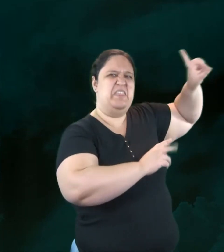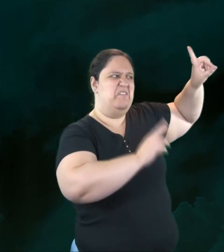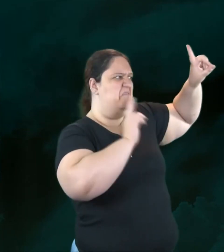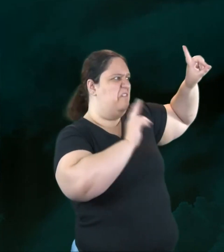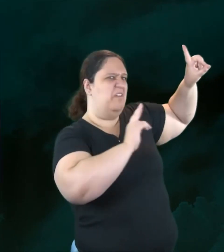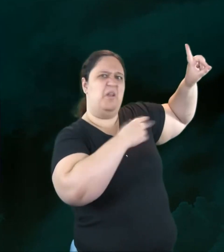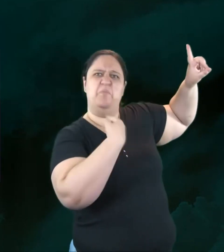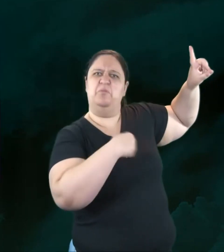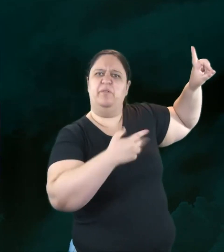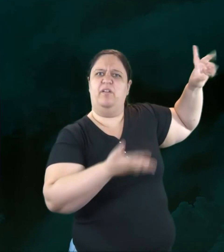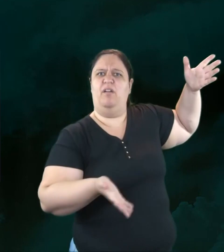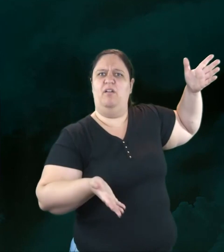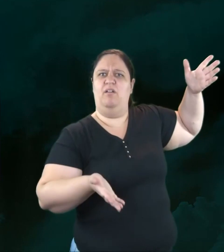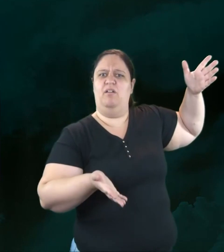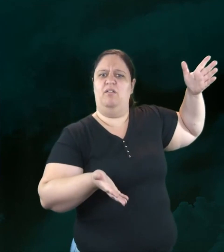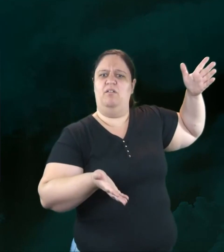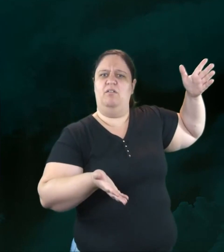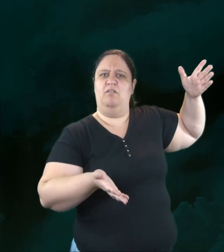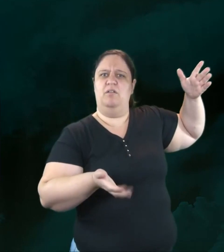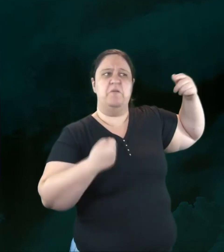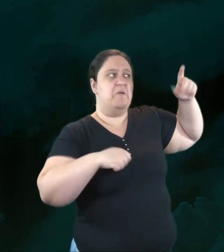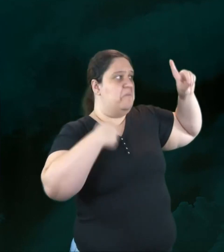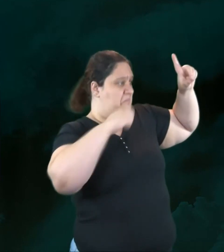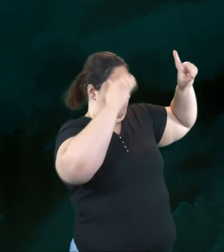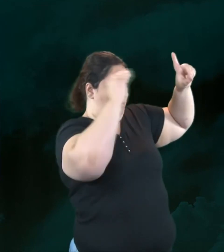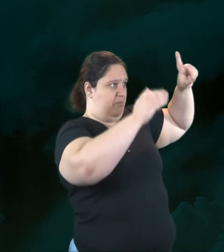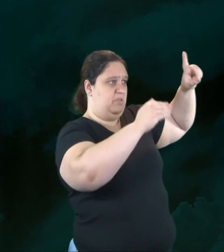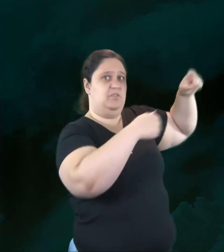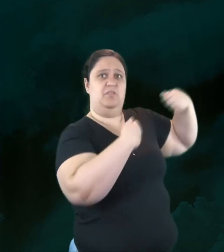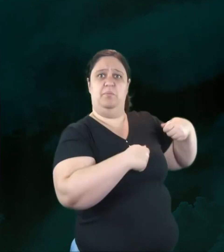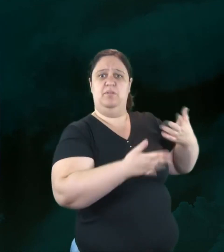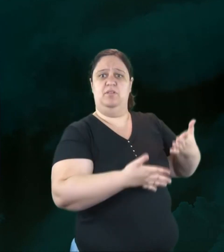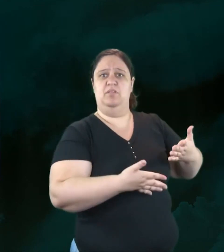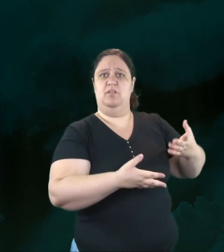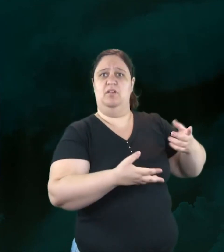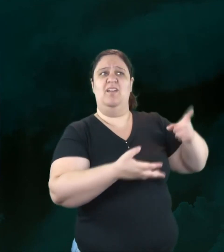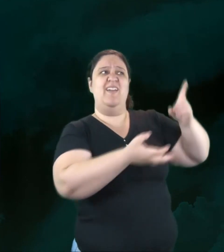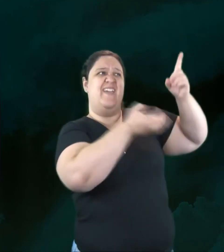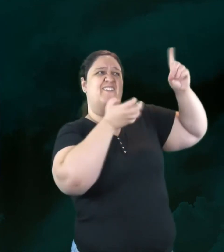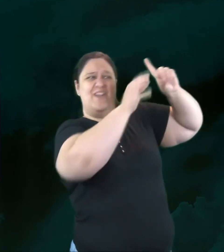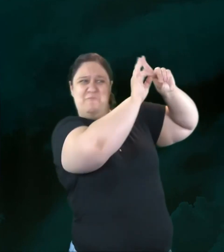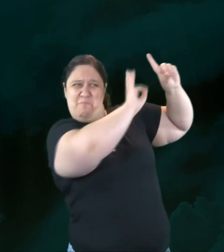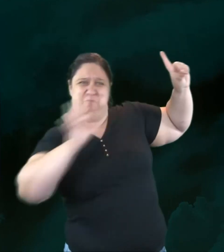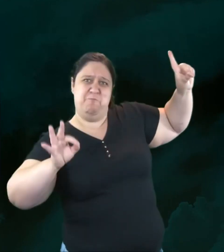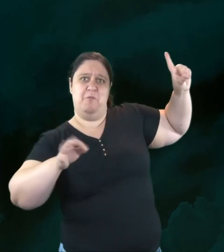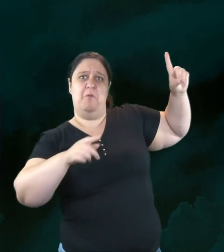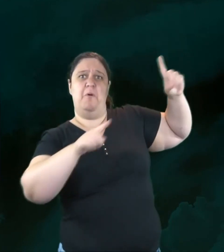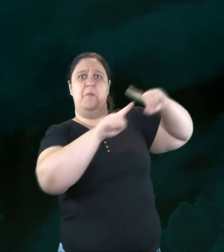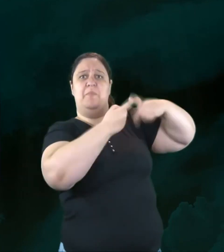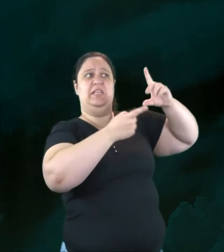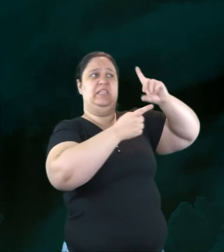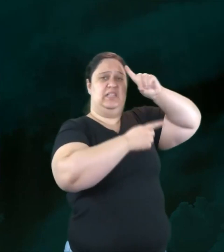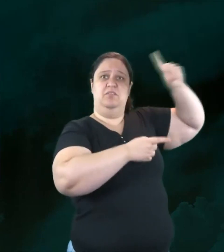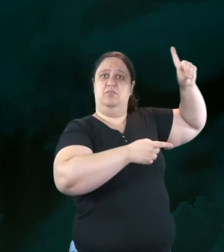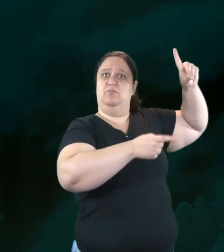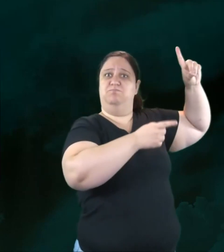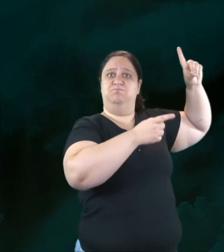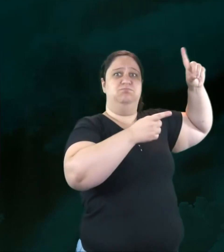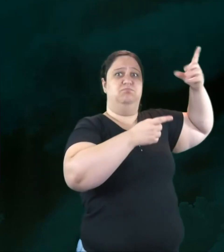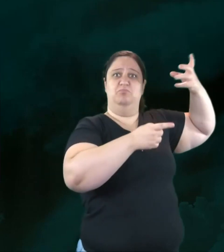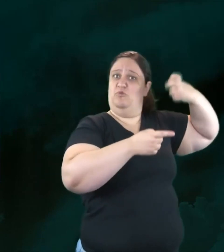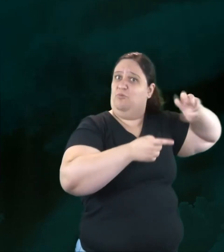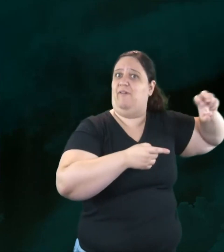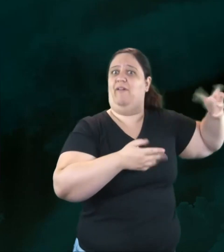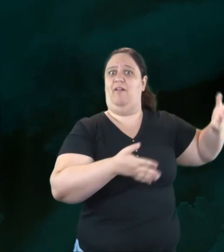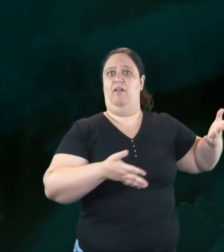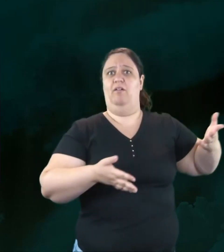Né? Ninguém consegue ir contra a vontade dele. Nós queremos nos libertar dele, mas ele não deixa, sabe? É esse sentimento.